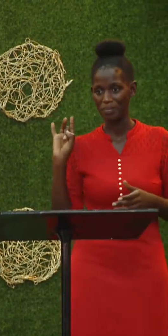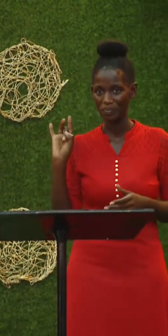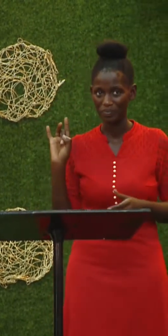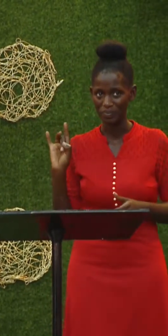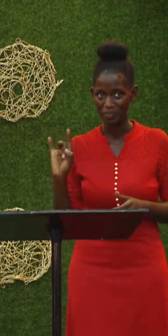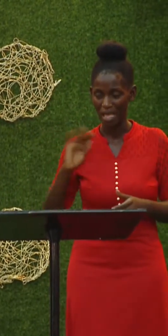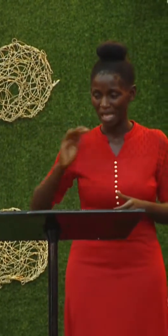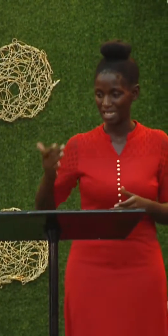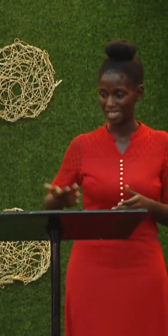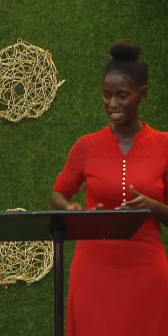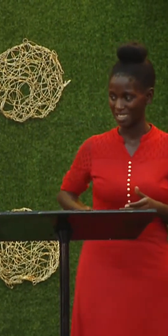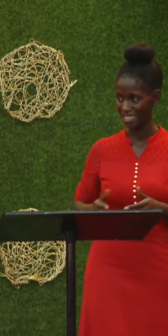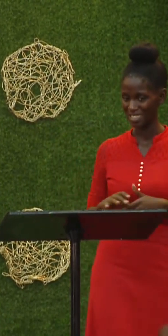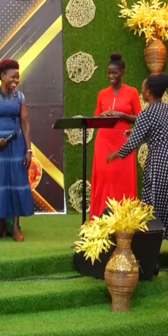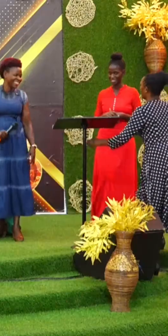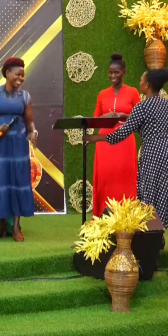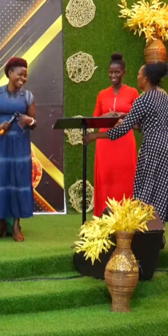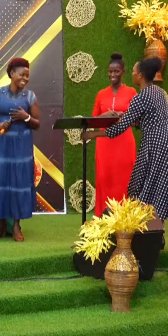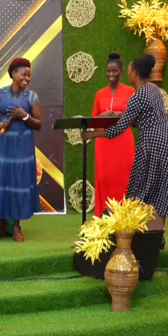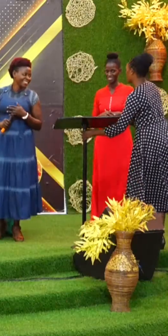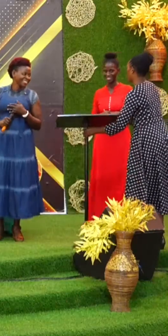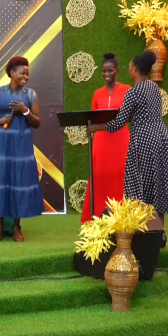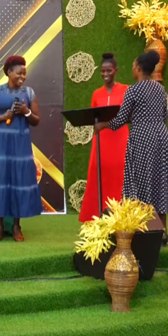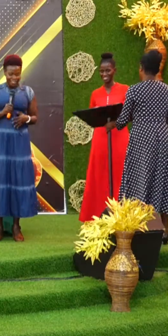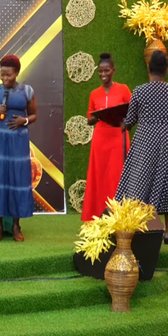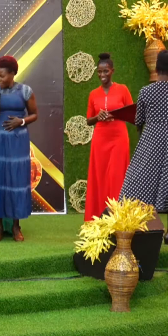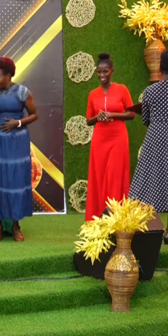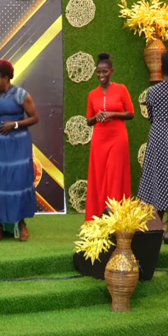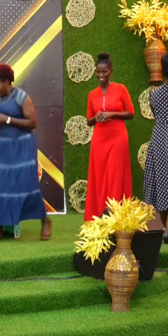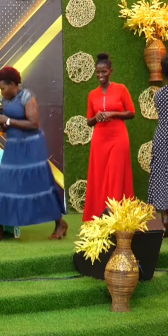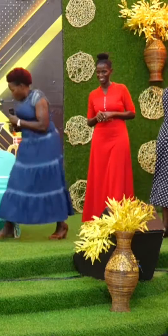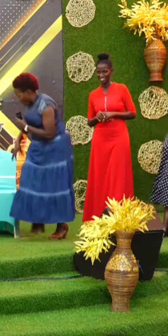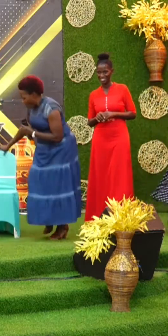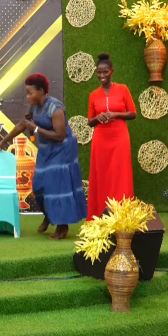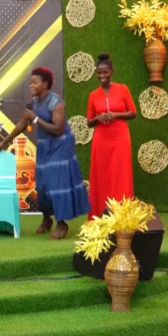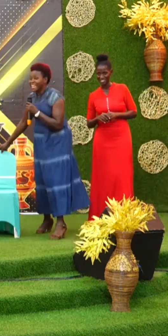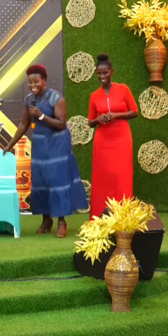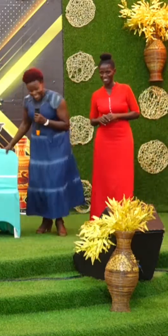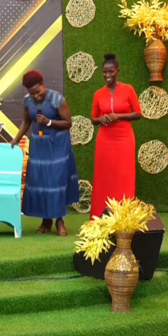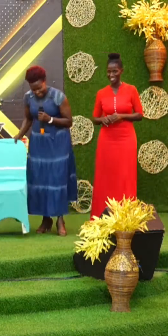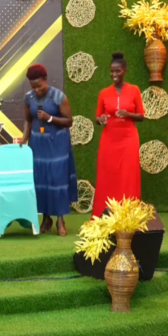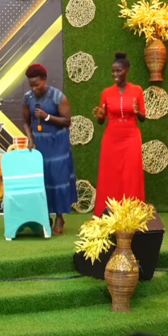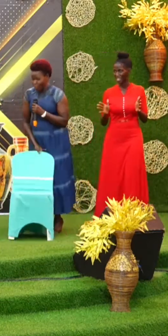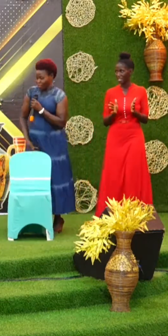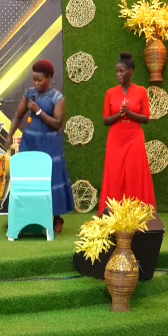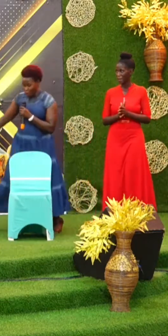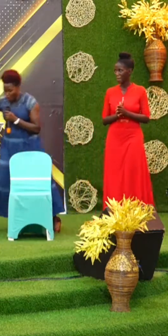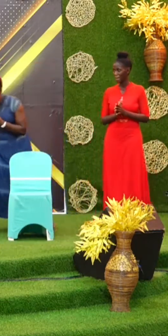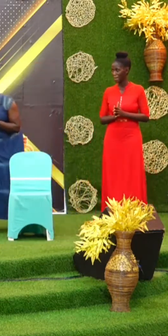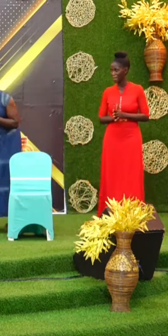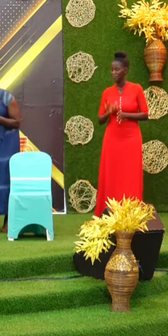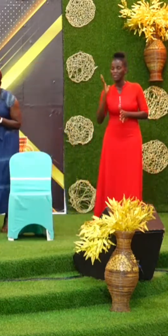Omchala gayatunute. Obumedi no medisi no perisi bona bona. Obumedi.